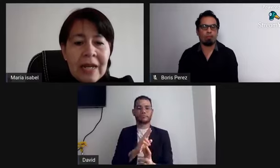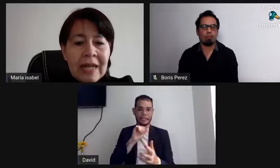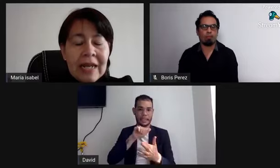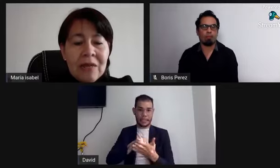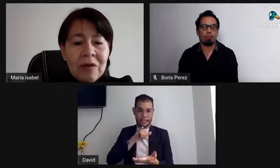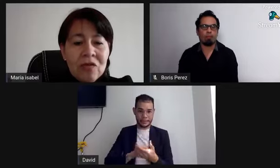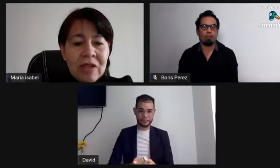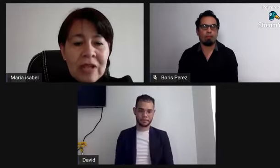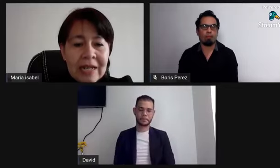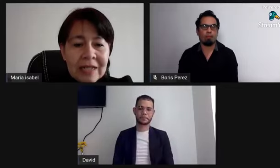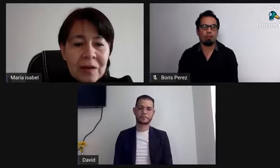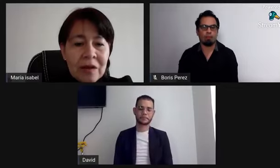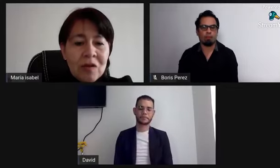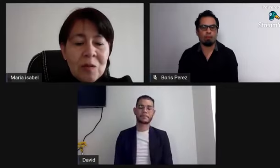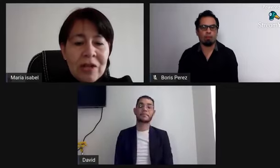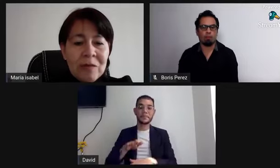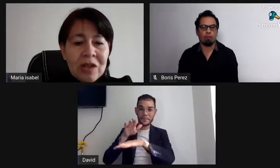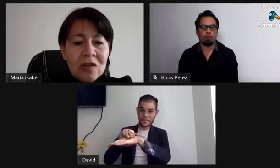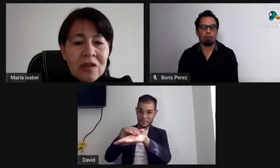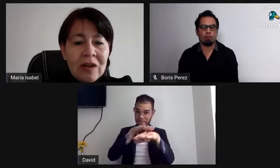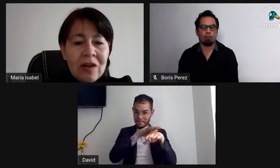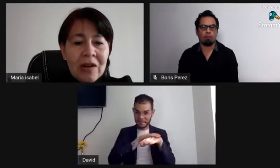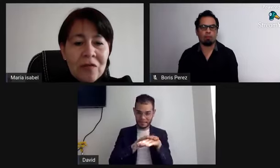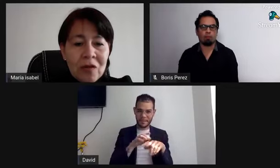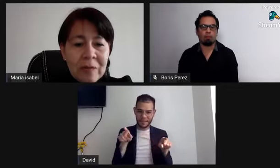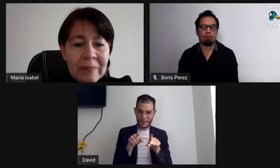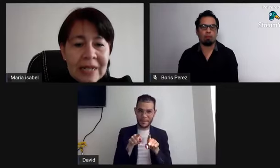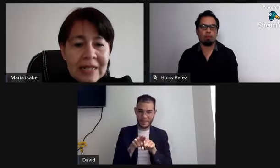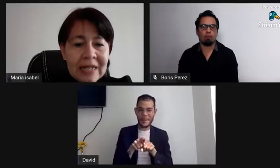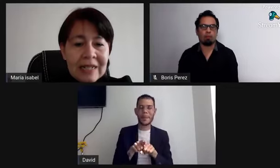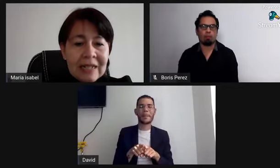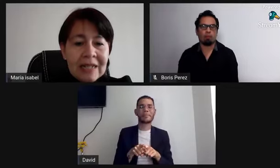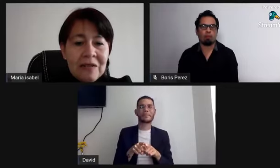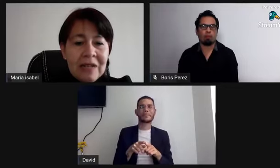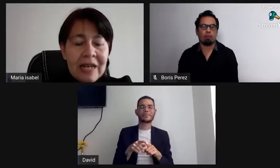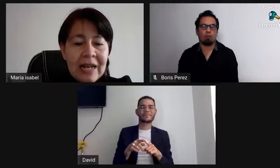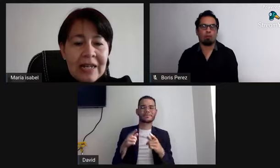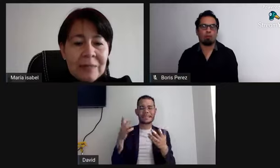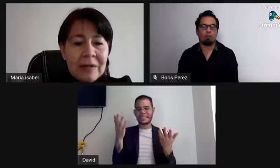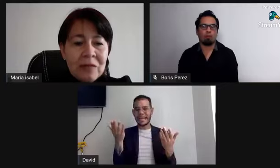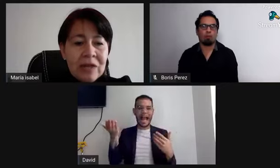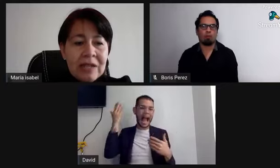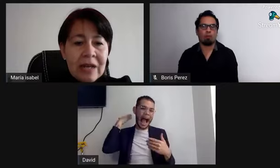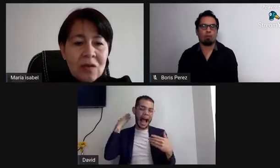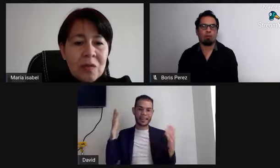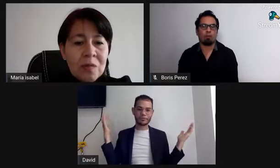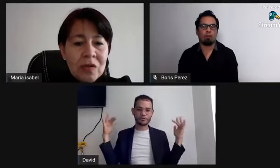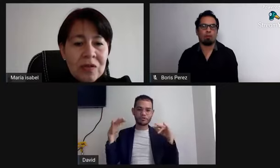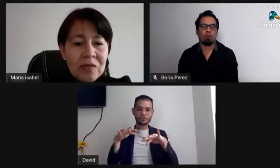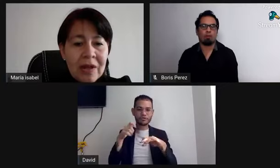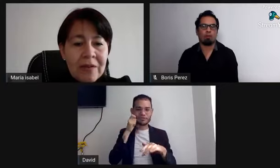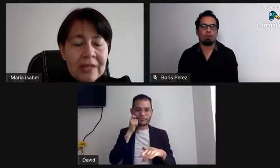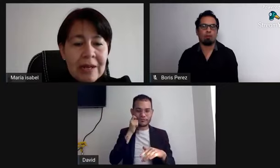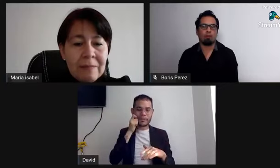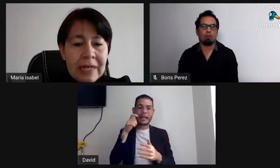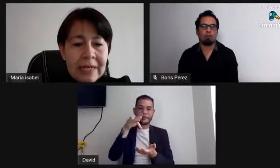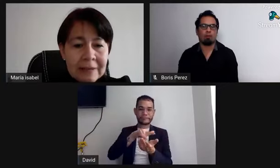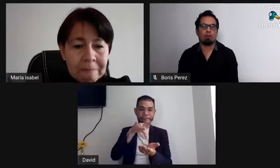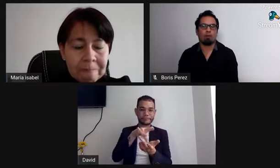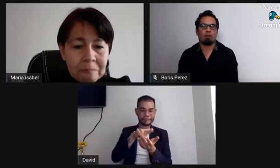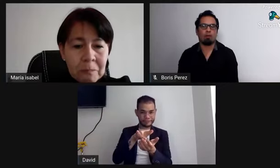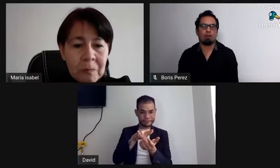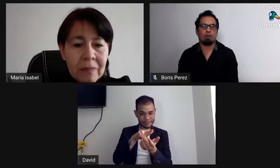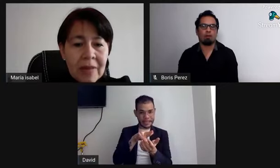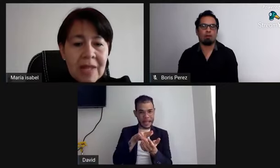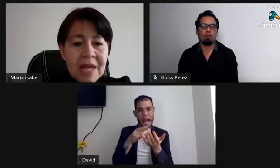Bueno, quiero anunciarles que, bueno, como ya hemos encontrado la forma para hacer las actividades, vamos a estar con Boris una vez al